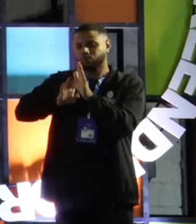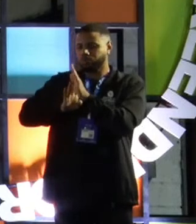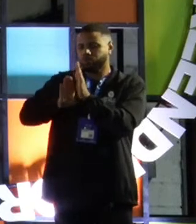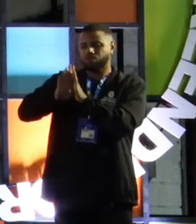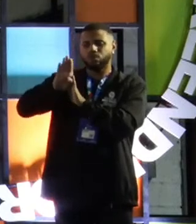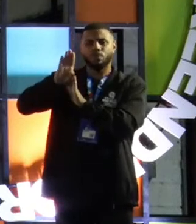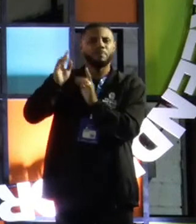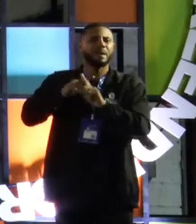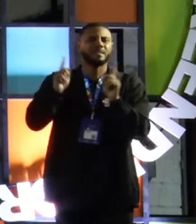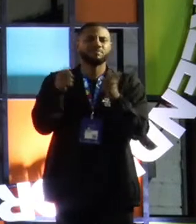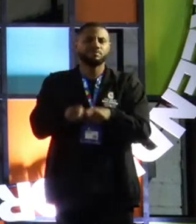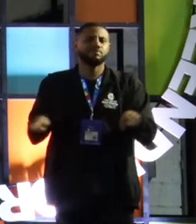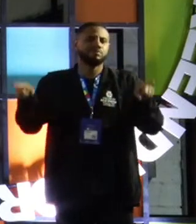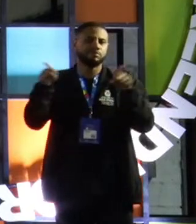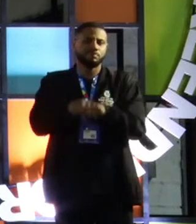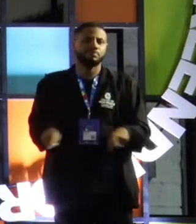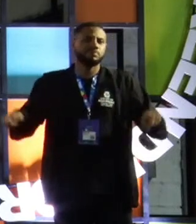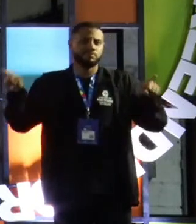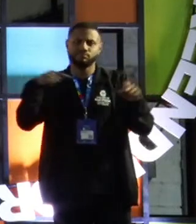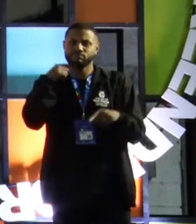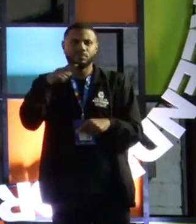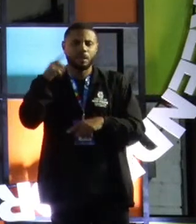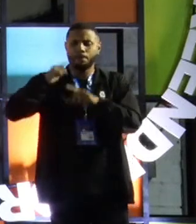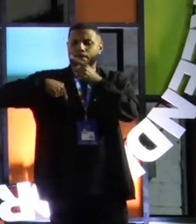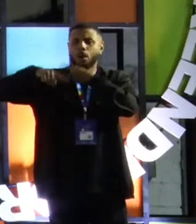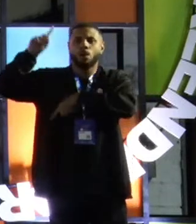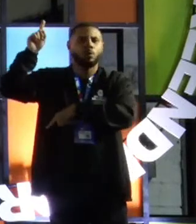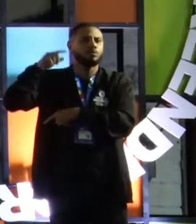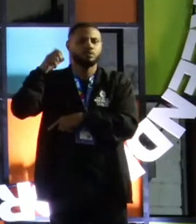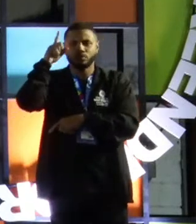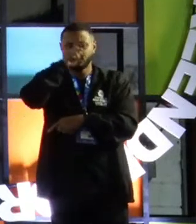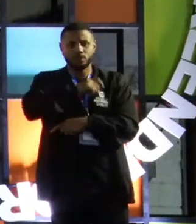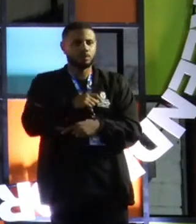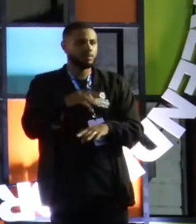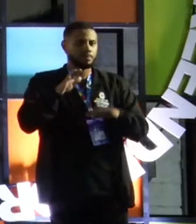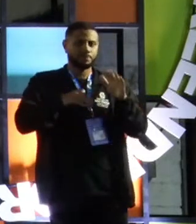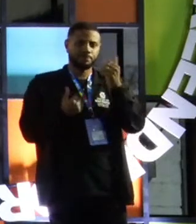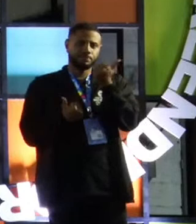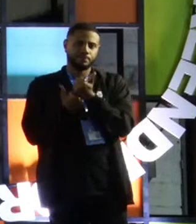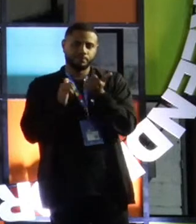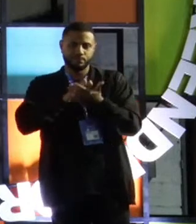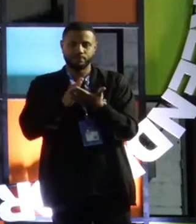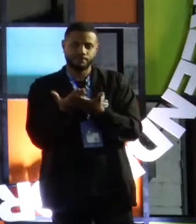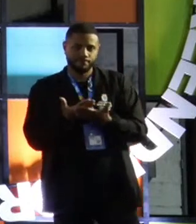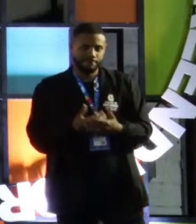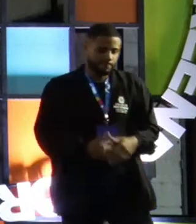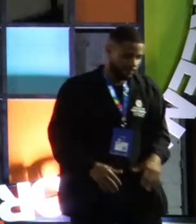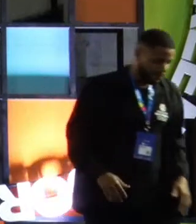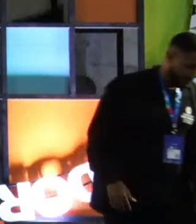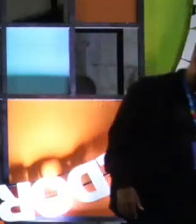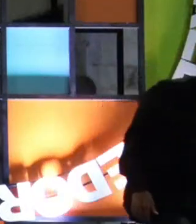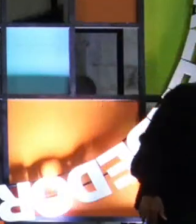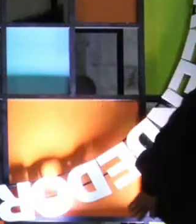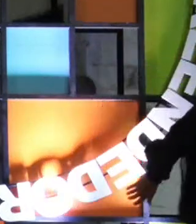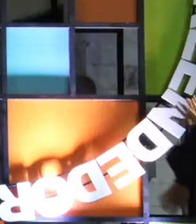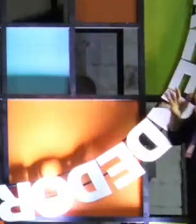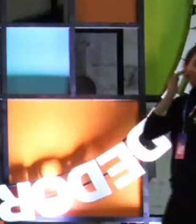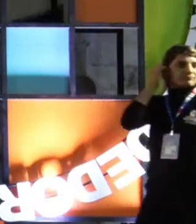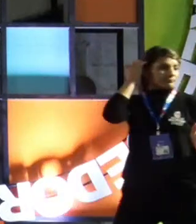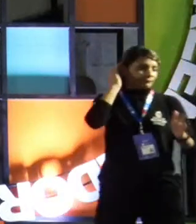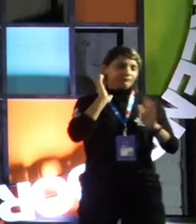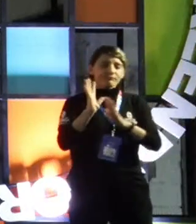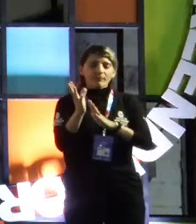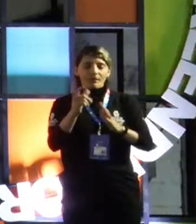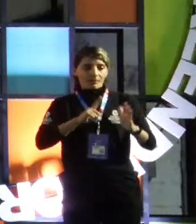massivo aquela publicidade, então... Uma tem um conteúdo muito legal, ela tem a empresa dela lá fixa e ela tem um conteúdo, um storytelling